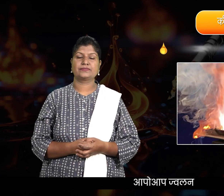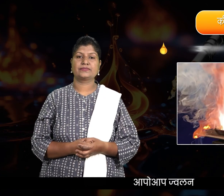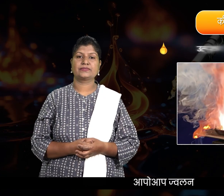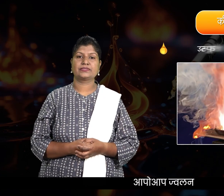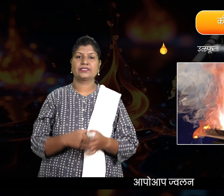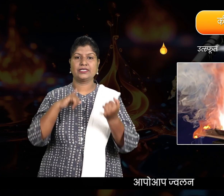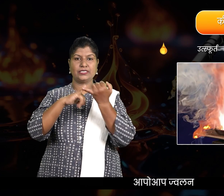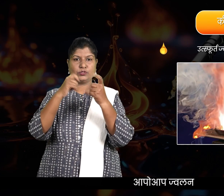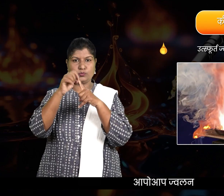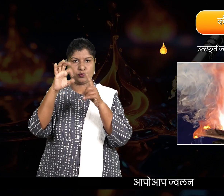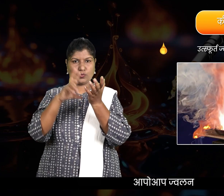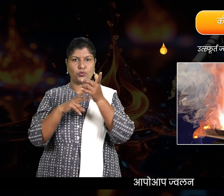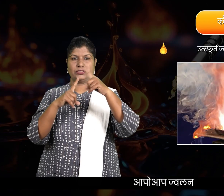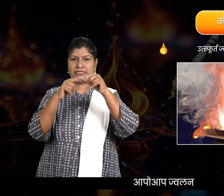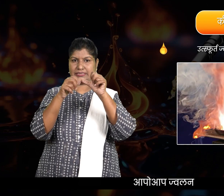आपोआप ज्वलन,